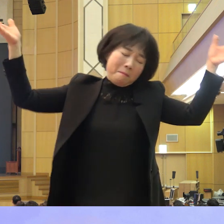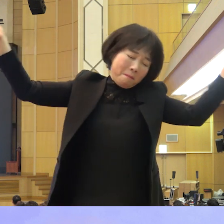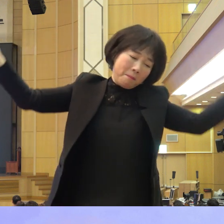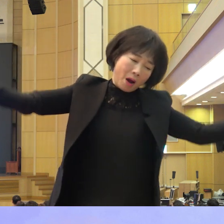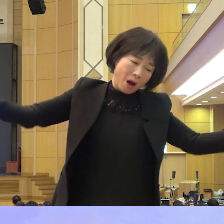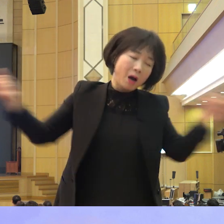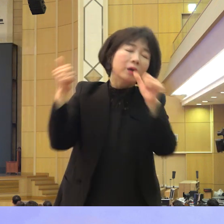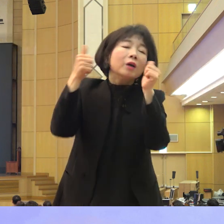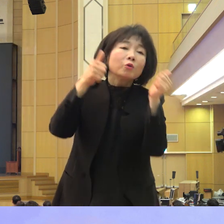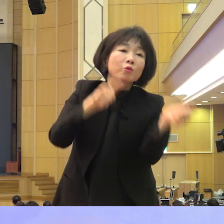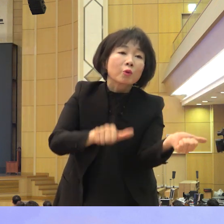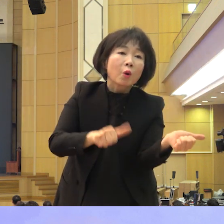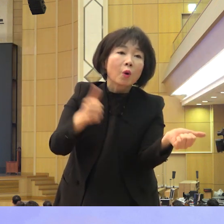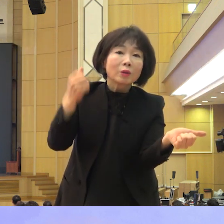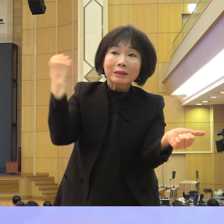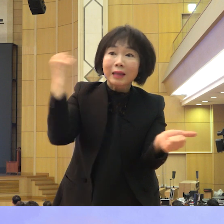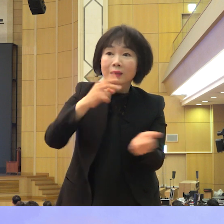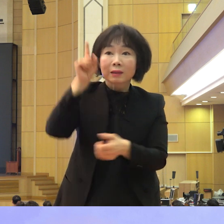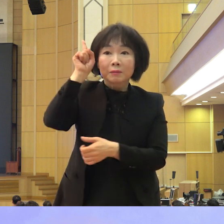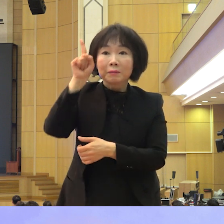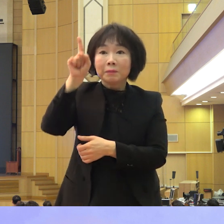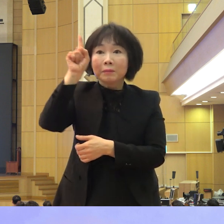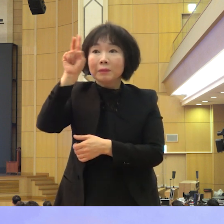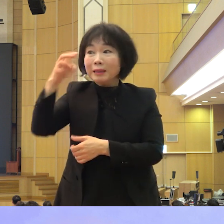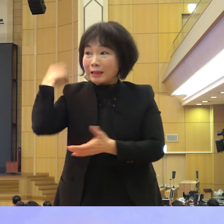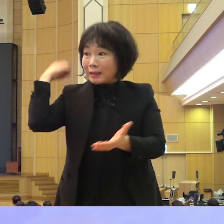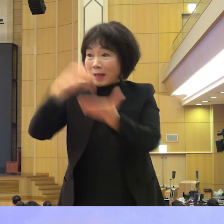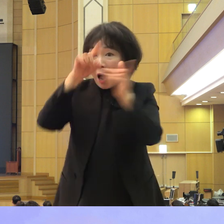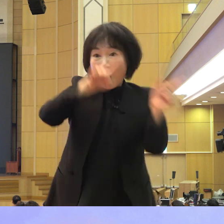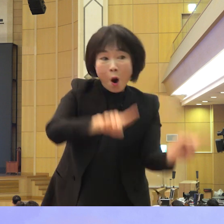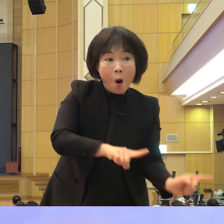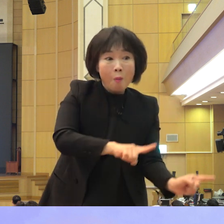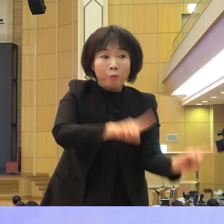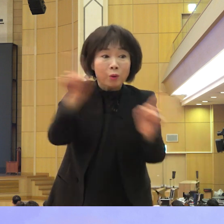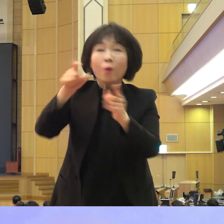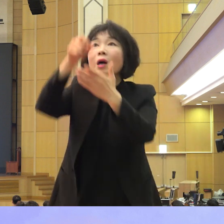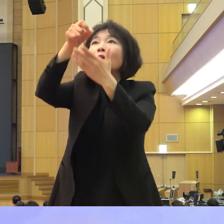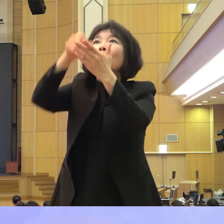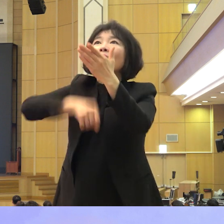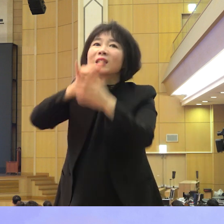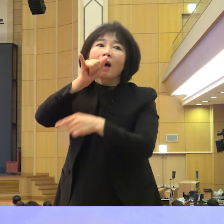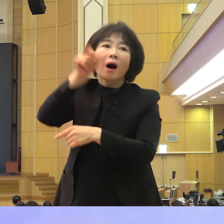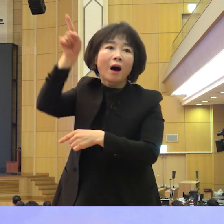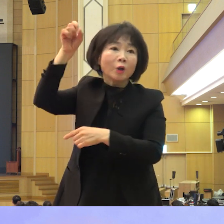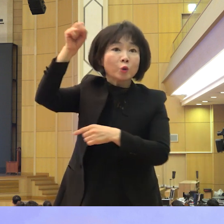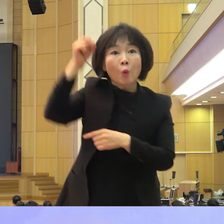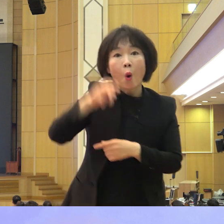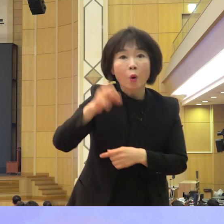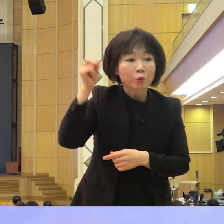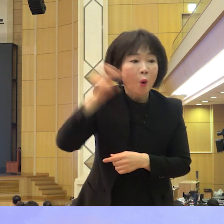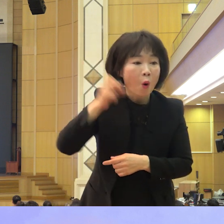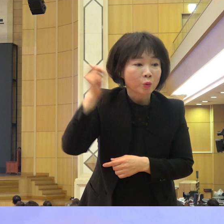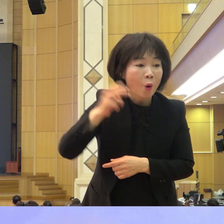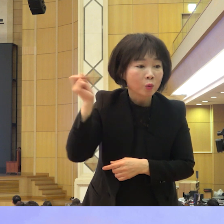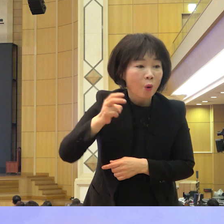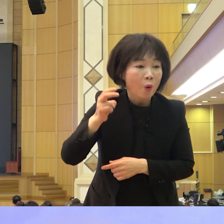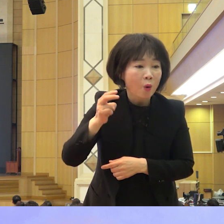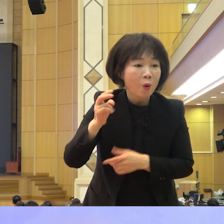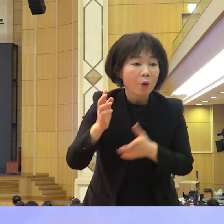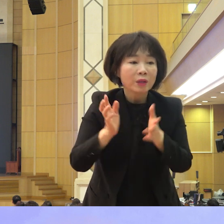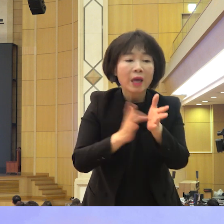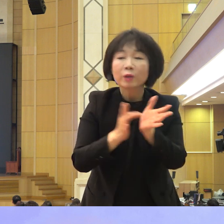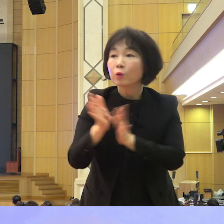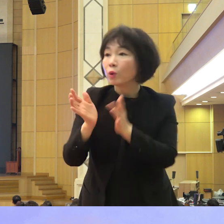기록되었구나. 예수님이 죽었다가 살아날 것에 대해서 기록되었구나. 또 그뿐 아니라 또 그의